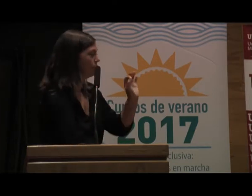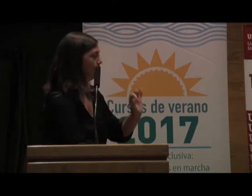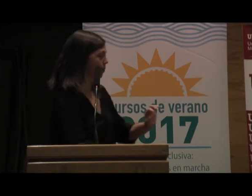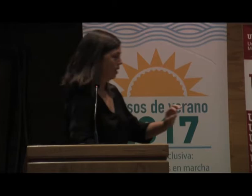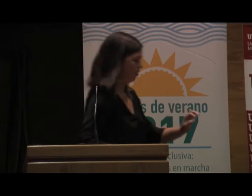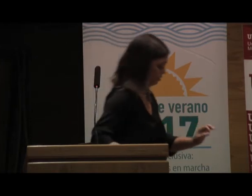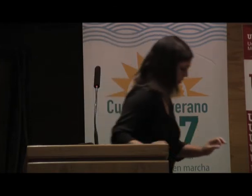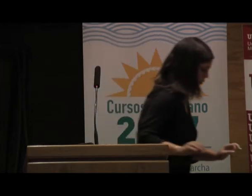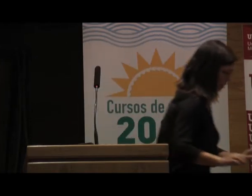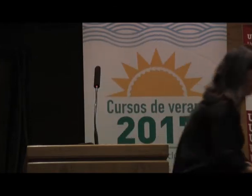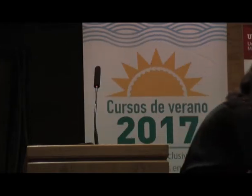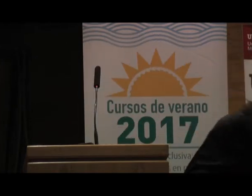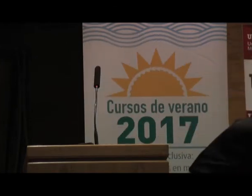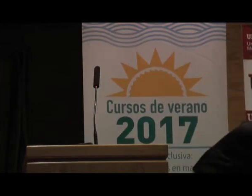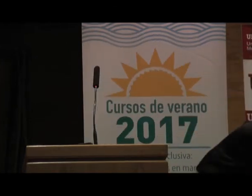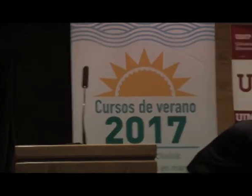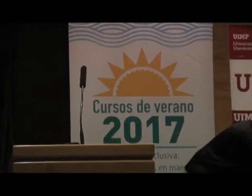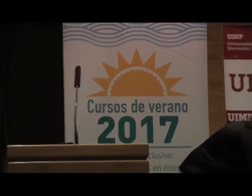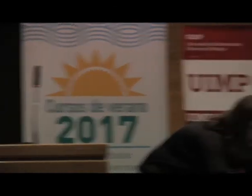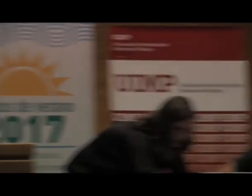Voy a poner para que veáis qué